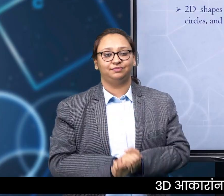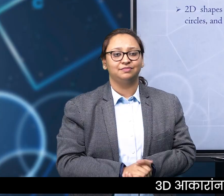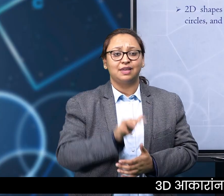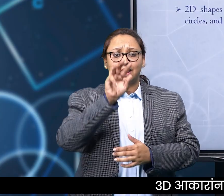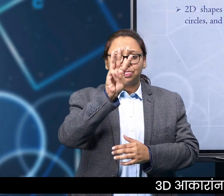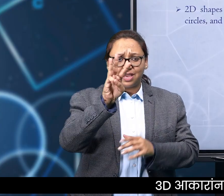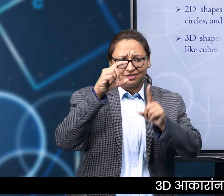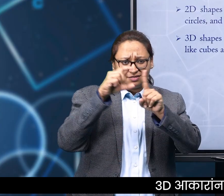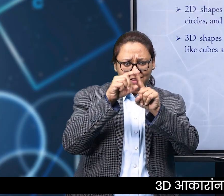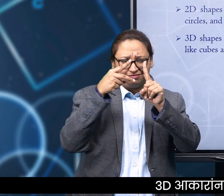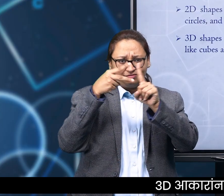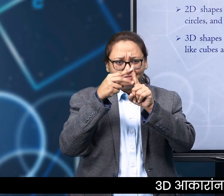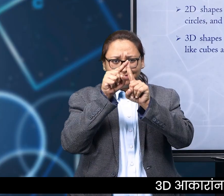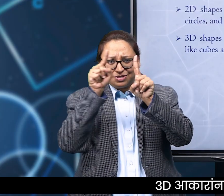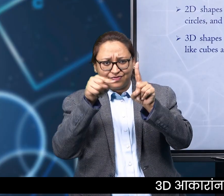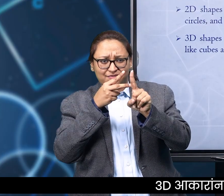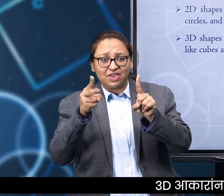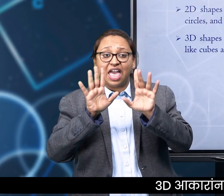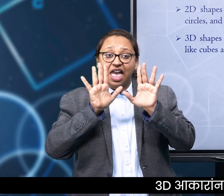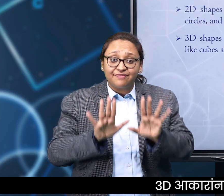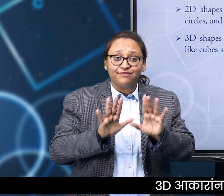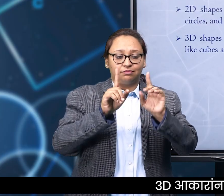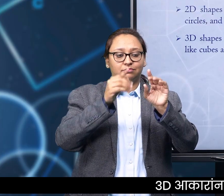3D आकारांना लांबी, रुंदी आणि उंची असते